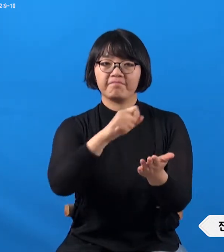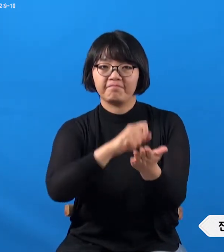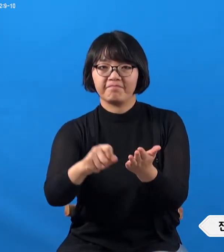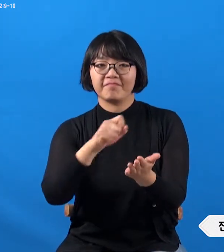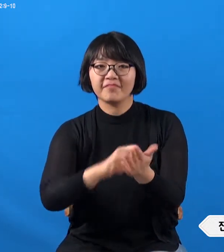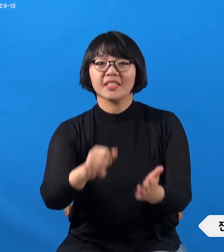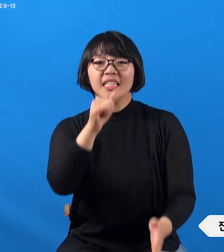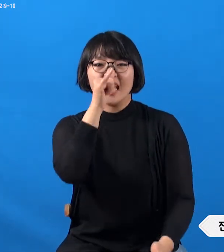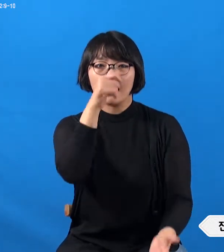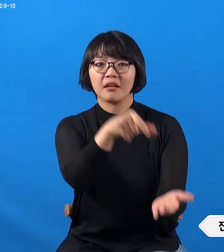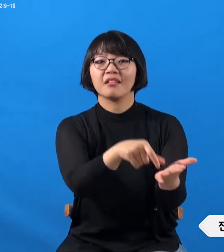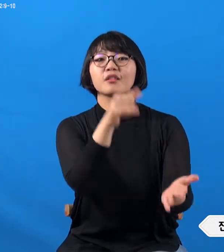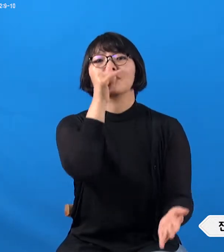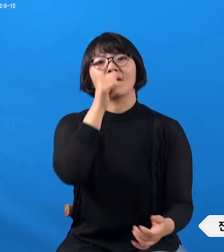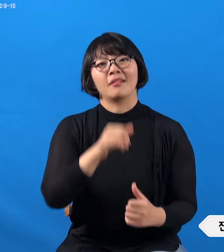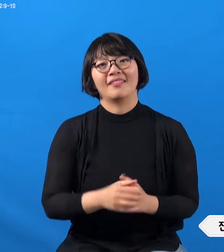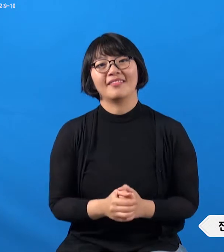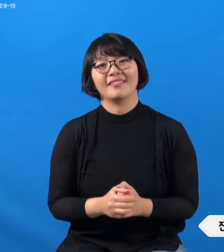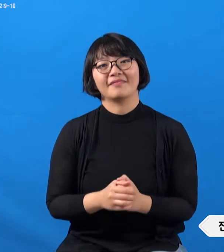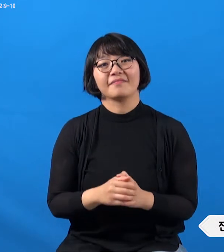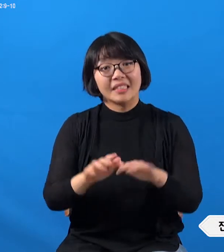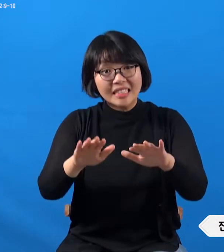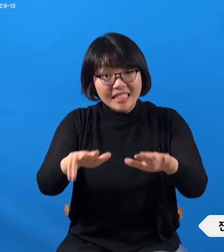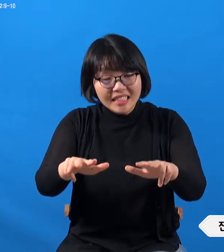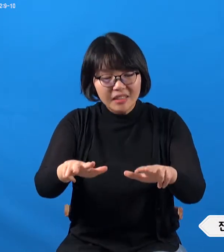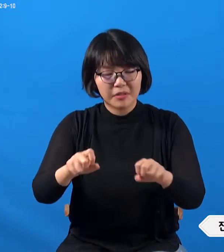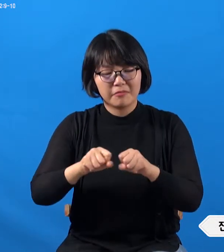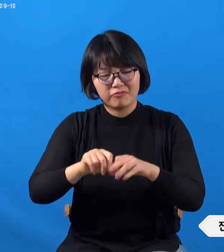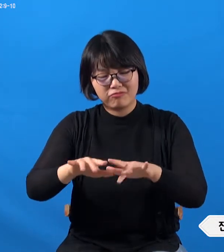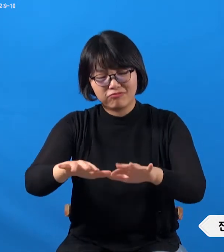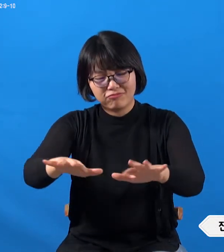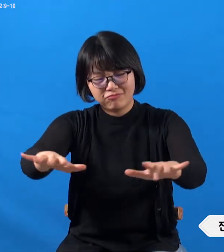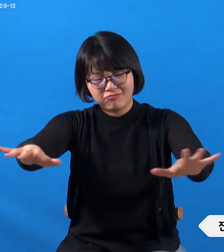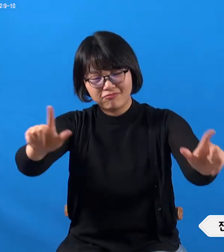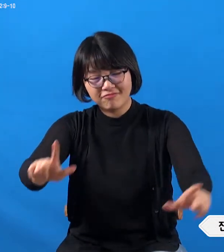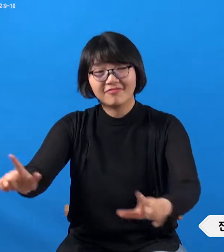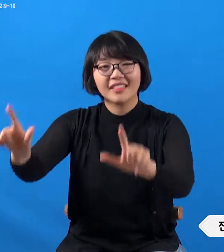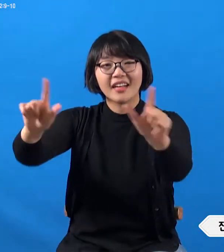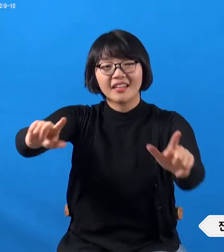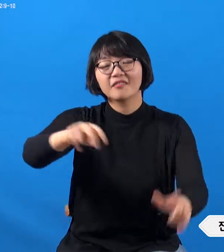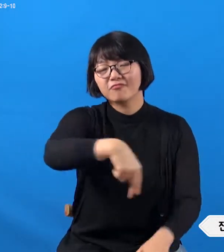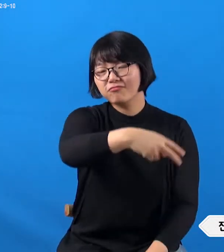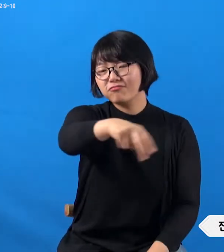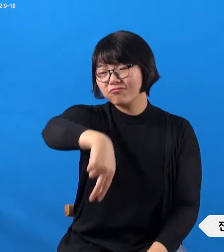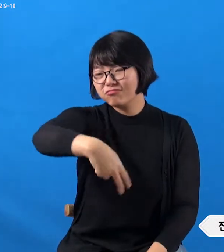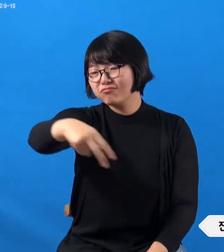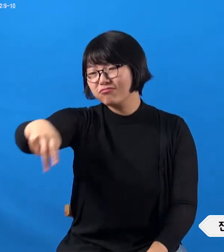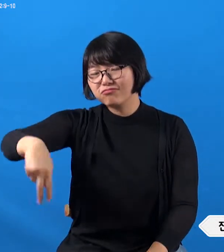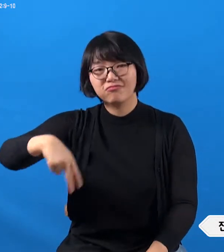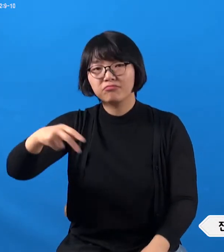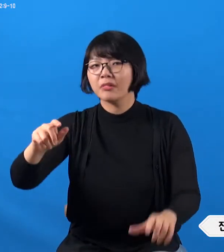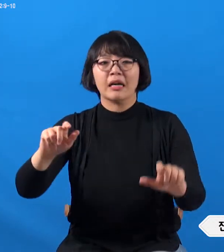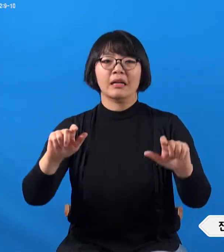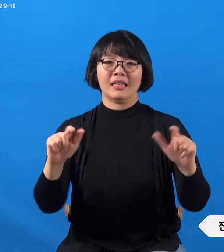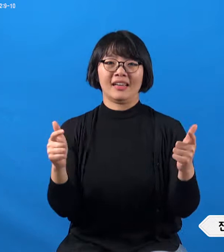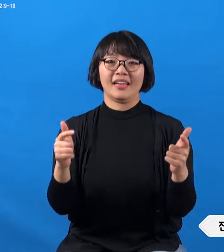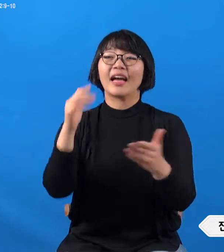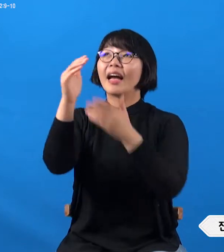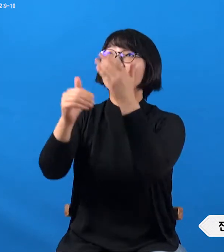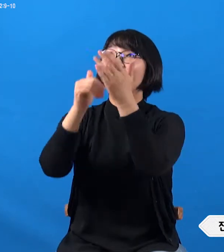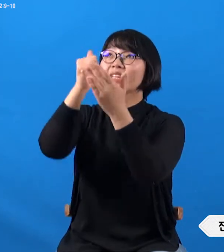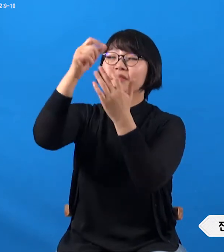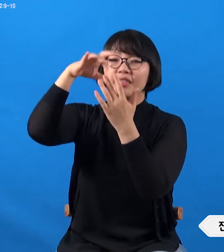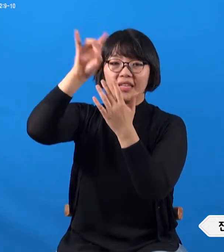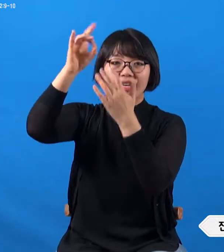편지하노니 라고 말씀하시며 흩어져 있는 나그네들입니다. 그러나 정처 없이 떠도는 나그네들이 아니라